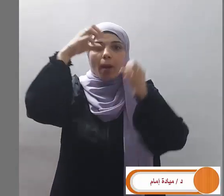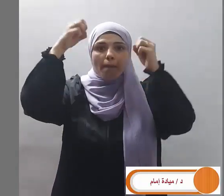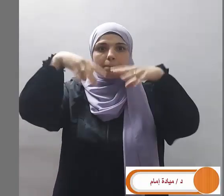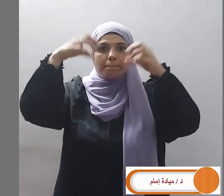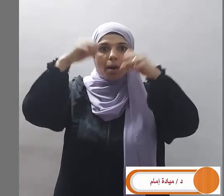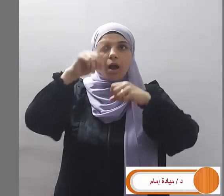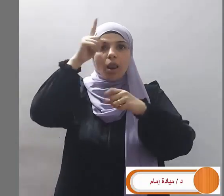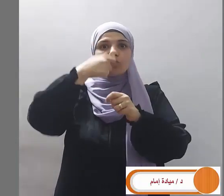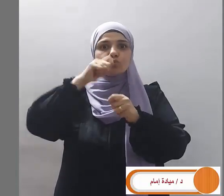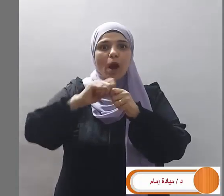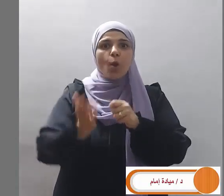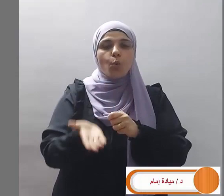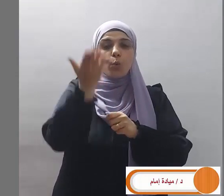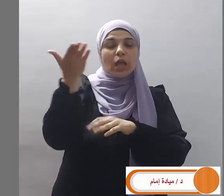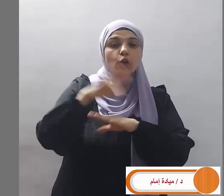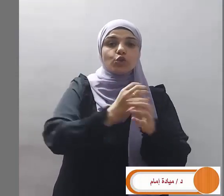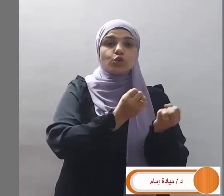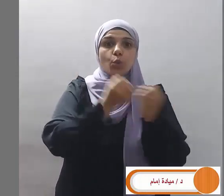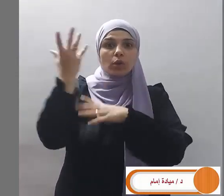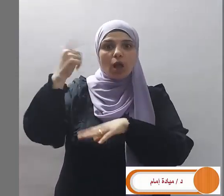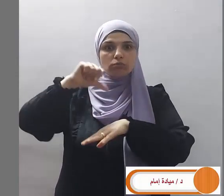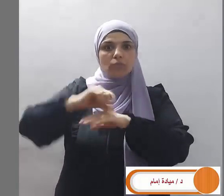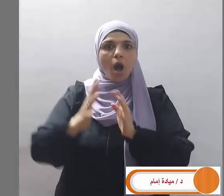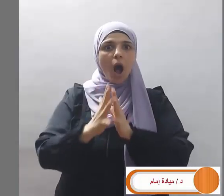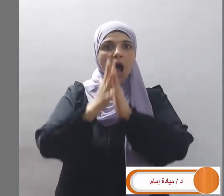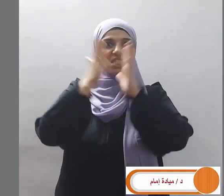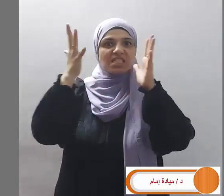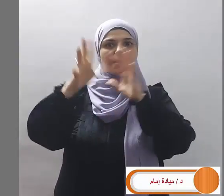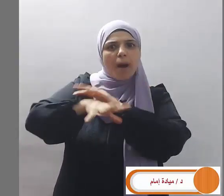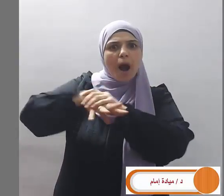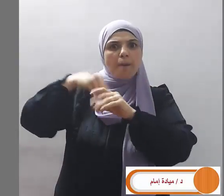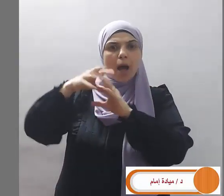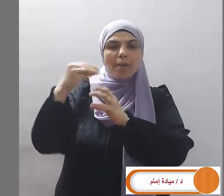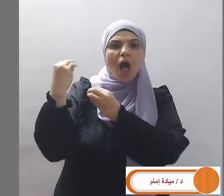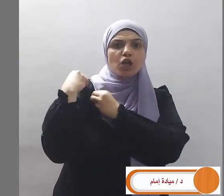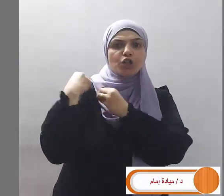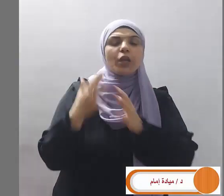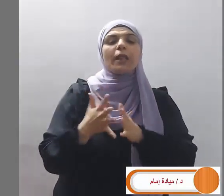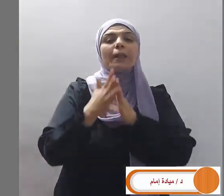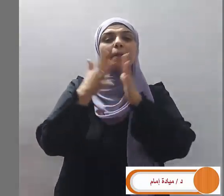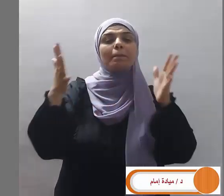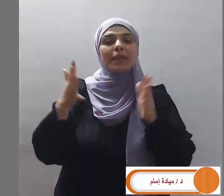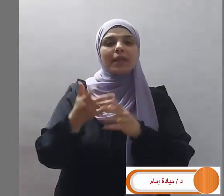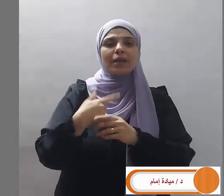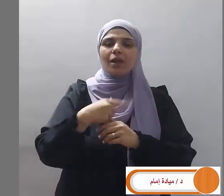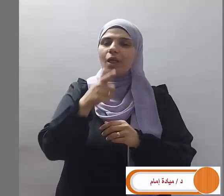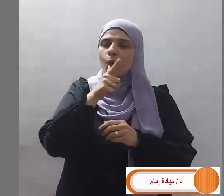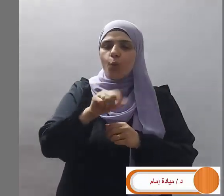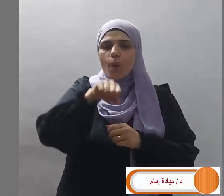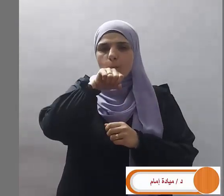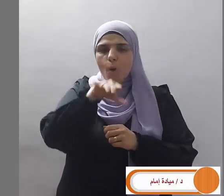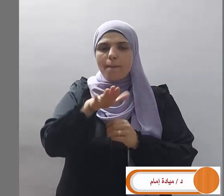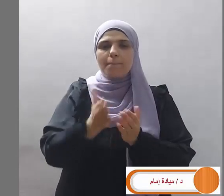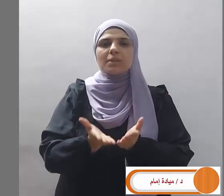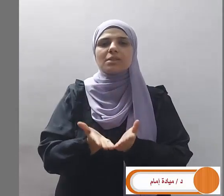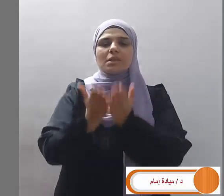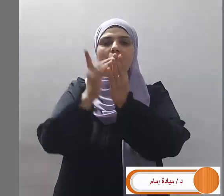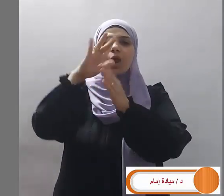للشهداء ولعظم ما أعد الله لهم من الجزاء، نجد نبينا صلى الله عليه وسلم